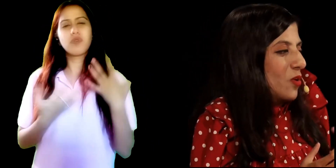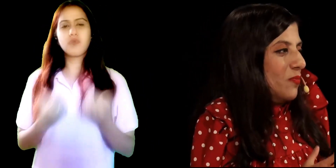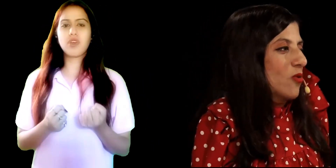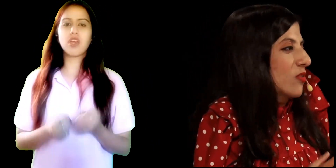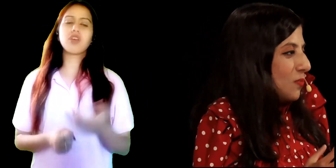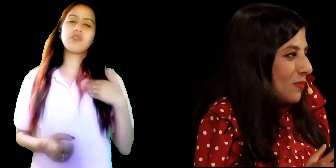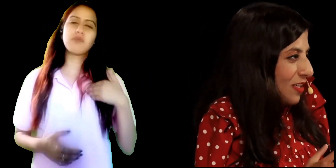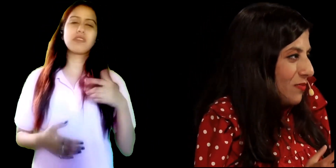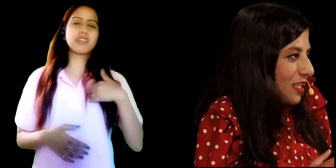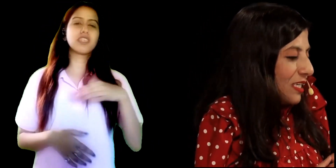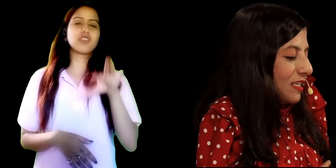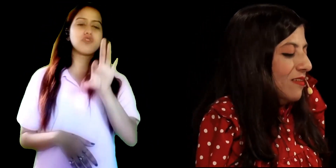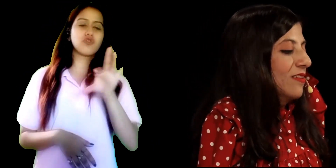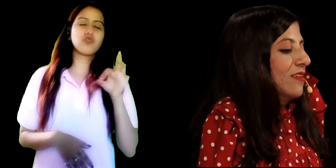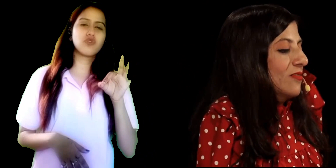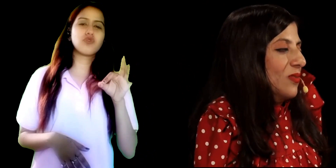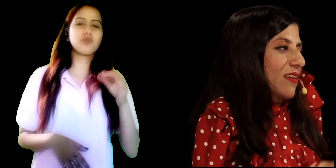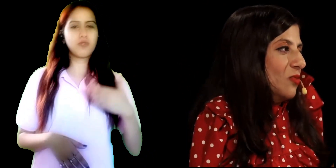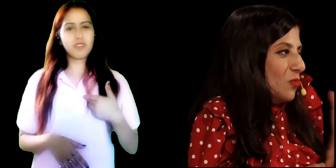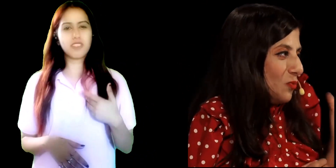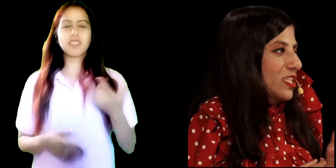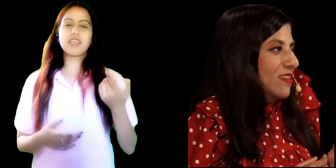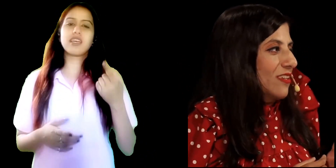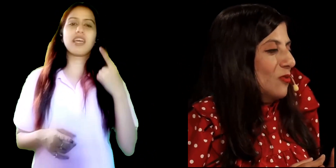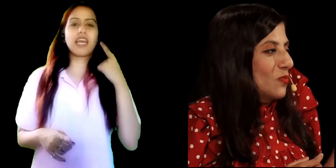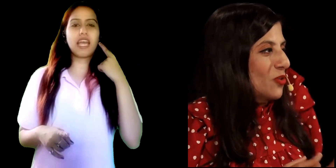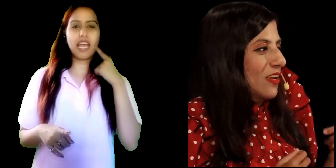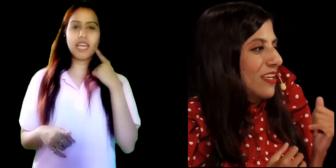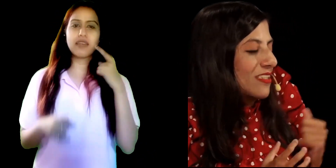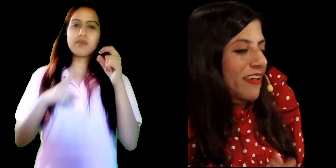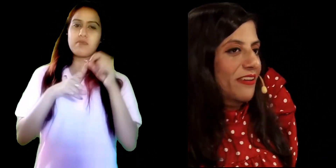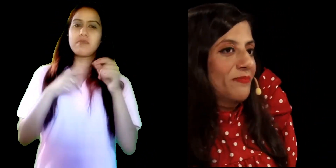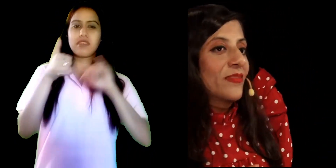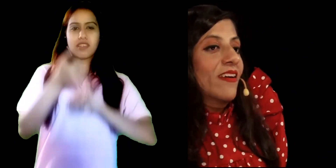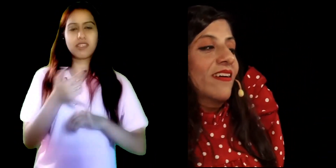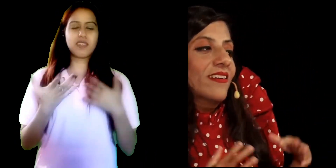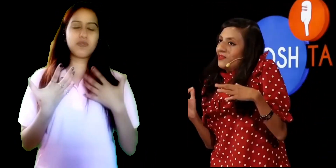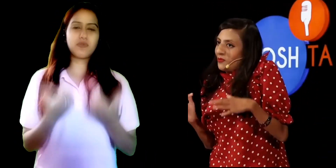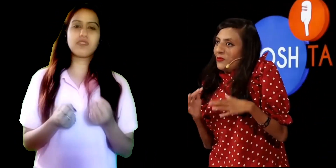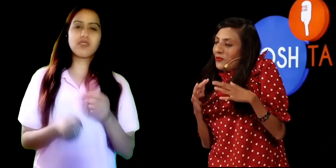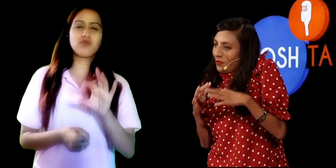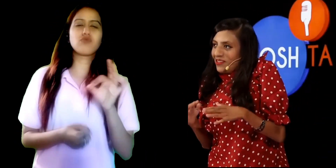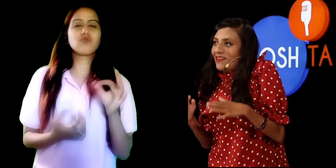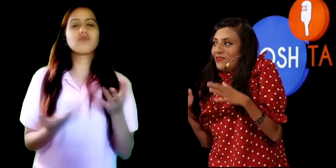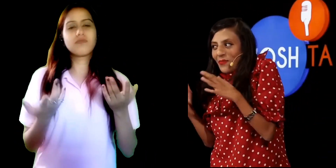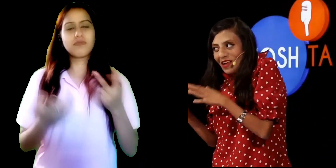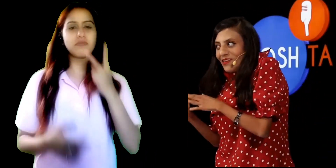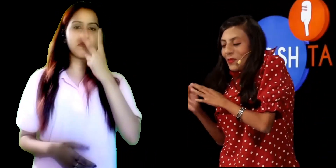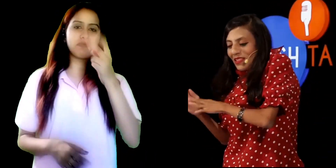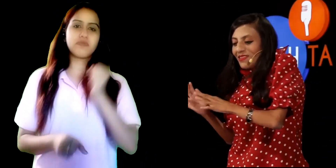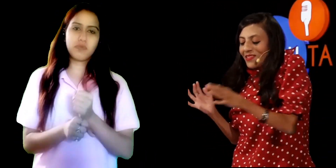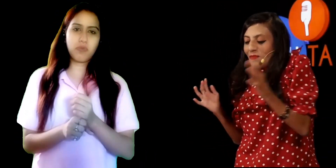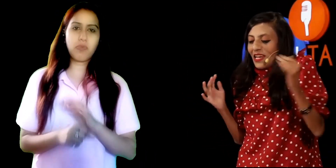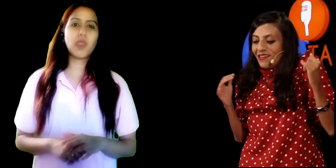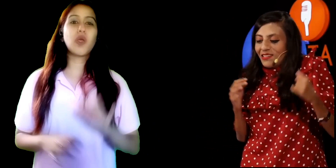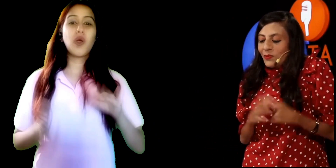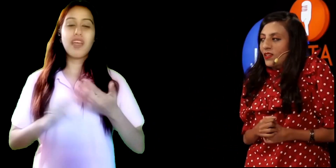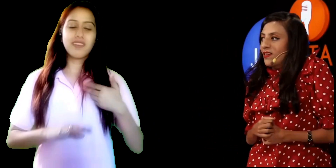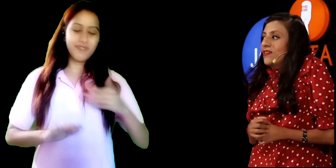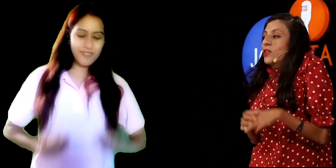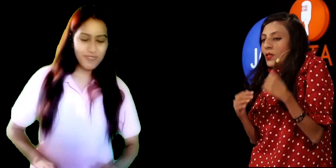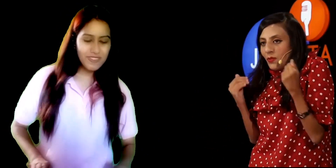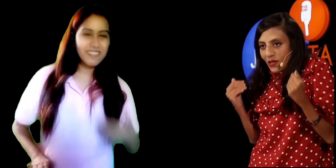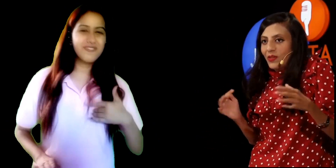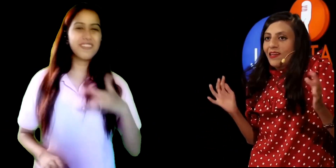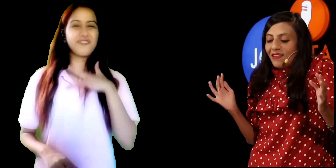मैंने उस पॉइंट पे, डॉक्टर पापा ने नहीं बनने दिया था, उन्हें लगा तुम खुद पेशेंट दिखती हो, तुमसे कौन इलाज कराएगा। तो डॉक्टर का तो प्लान 12th से पहले ही ख़त्म हो